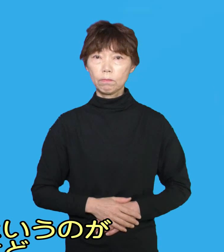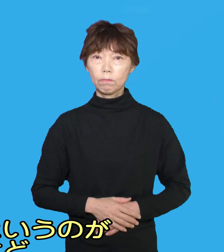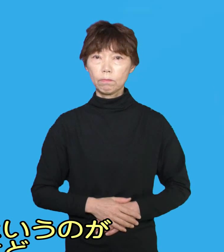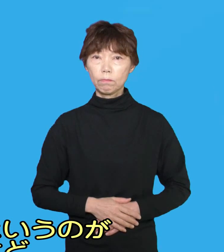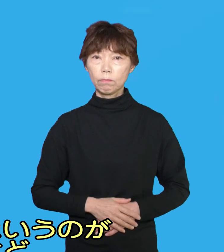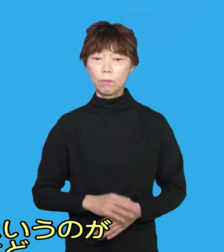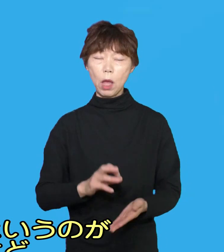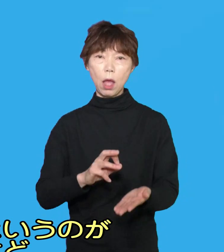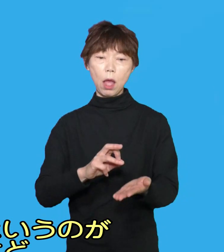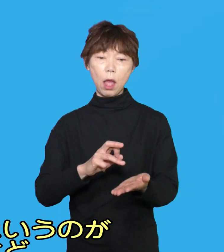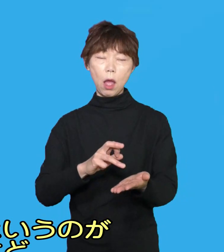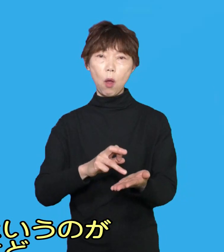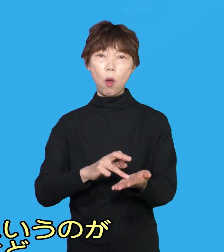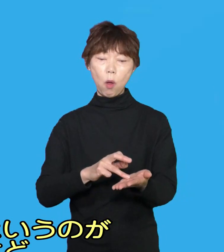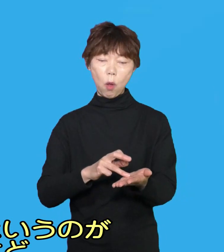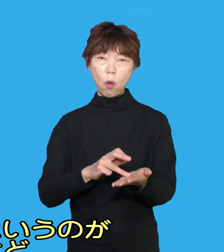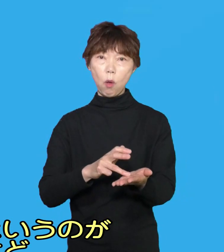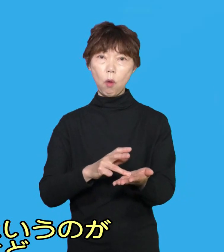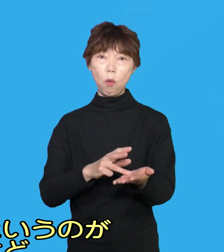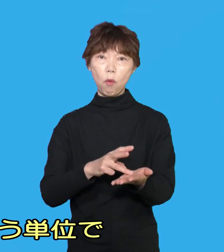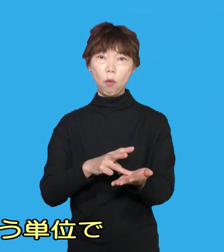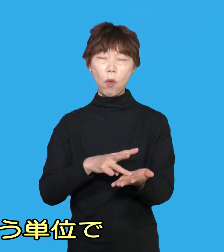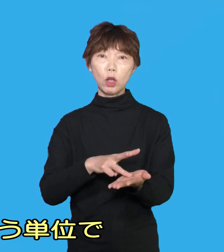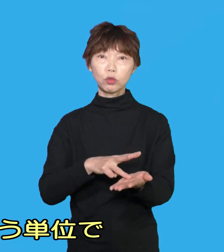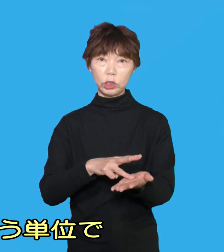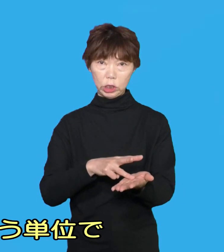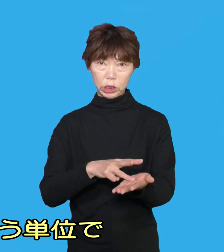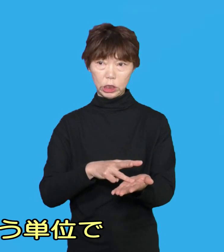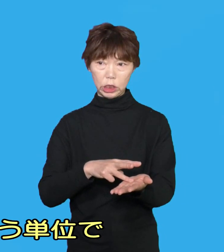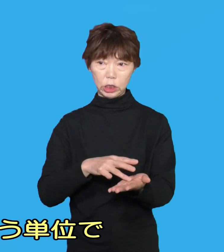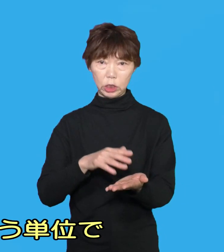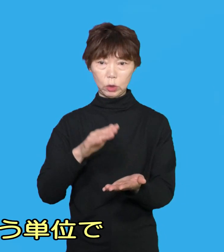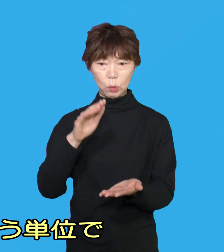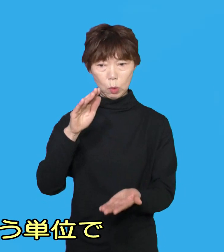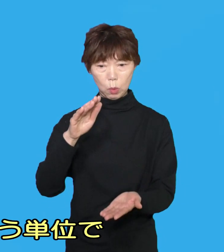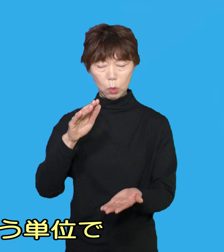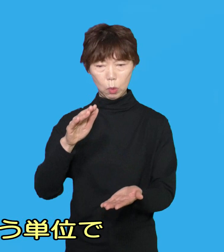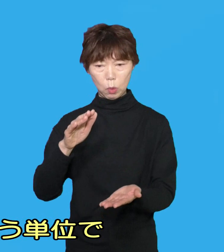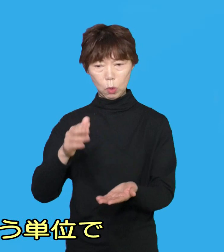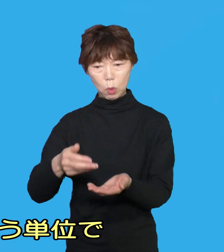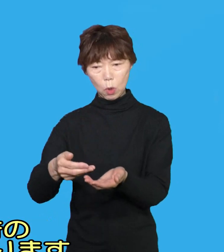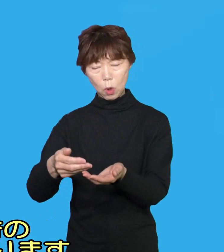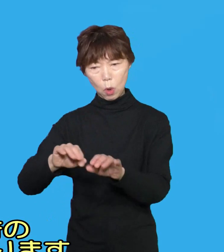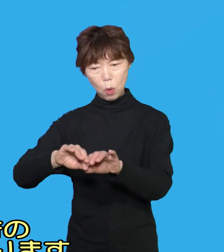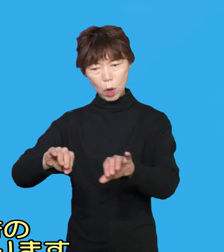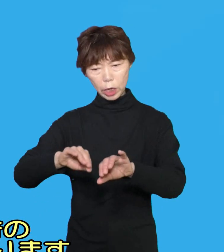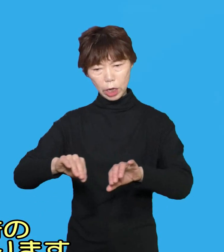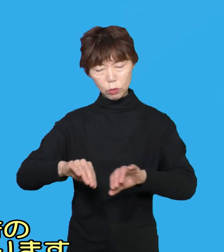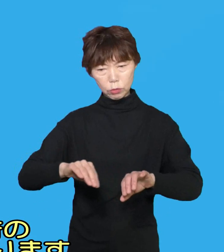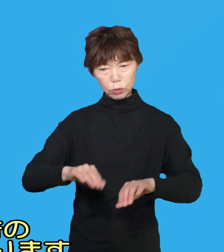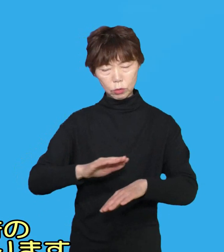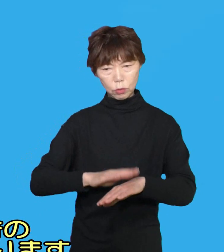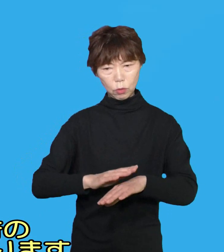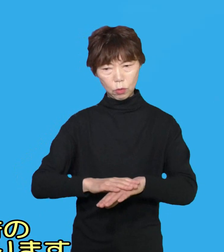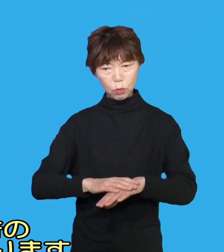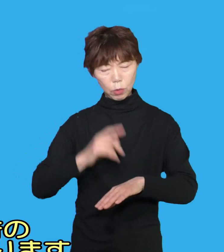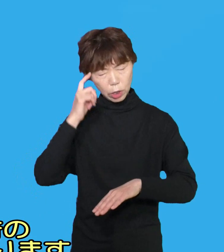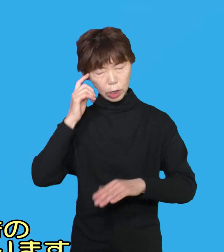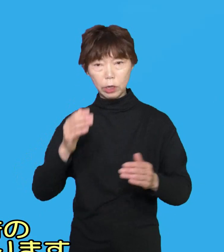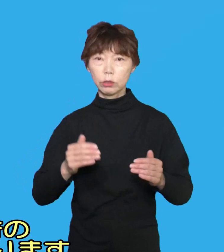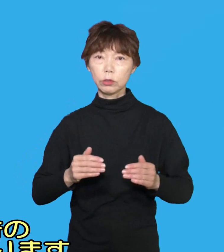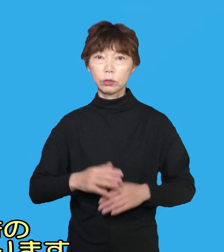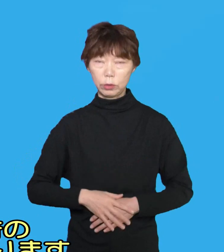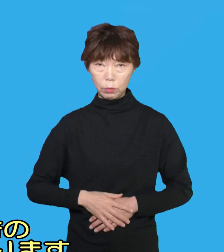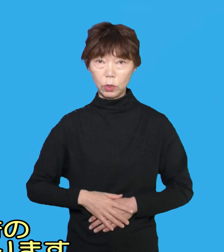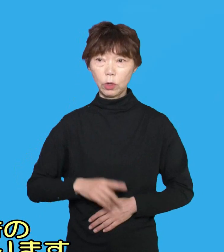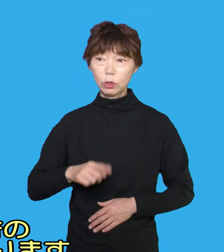チン の小分けというのが前提になるんですけど、その線をどういう単位で分けていけるか、これは厚労省との話し合いに